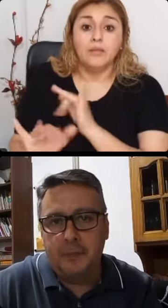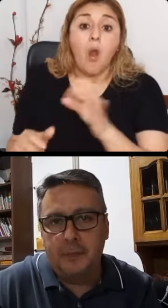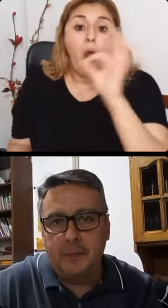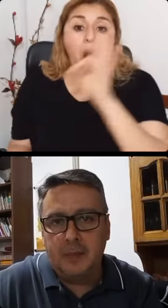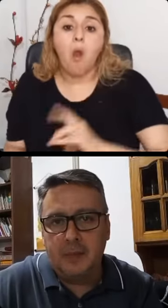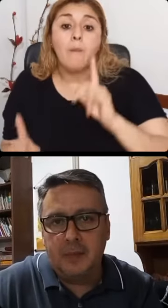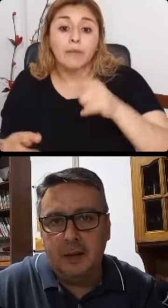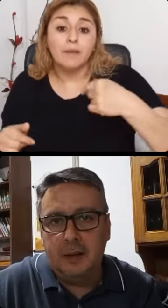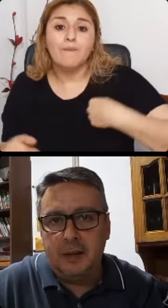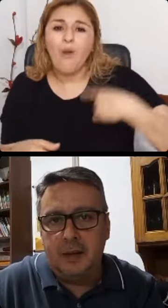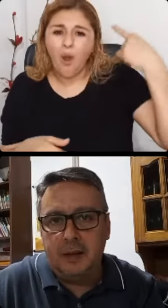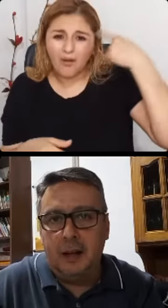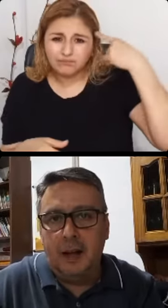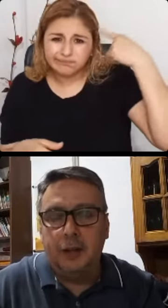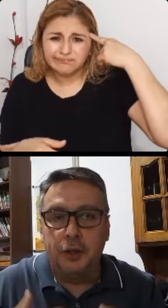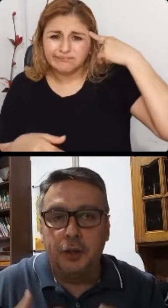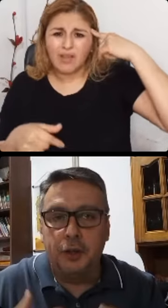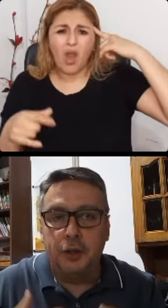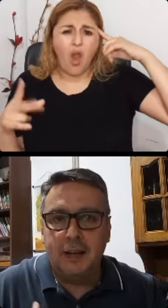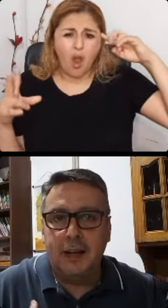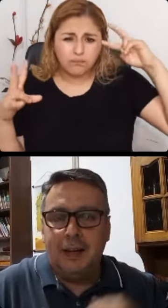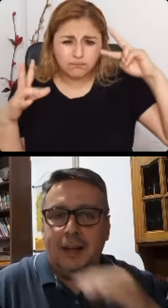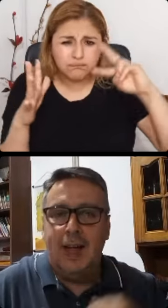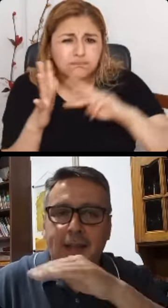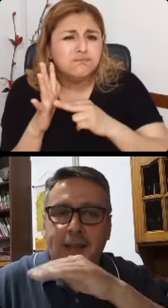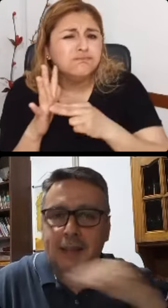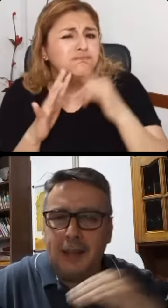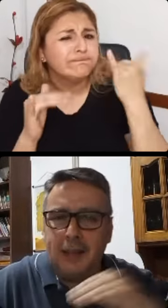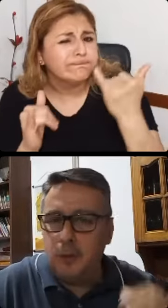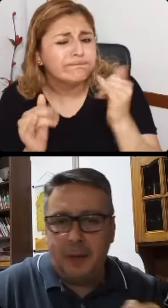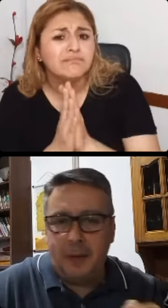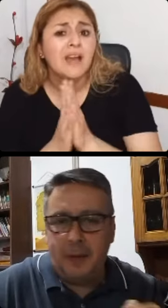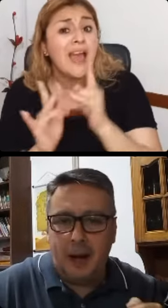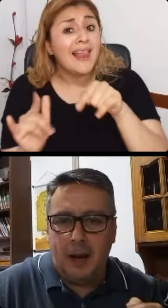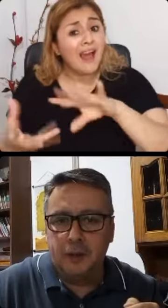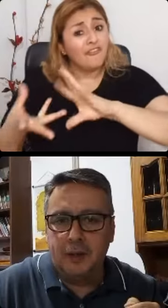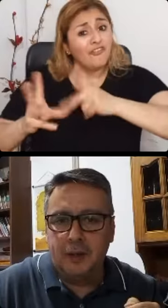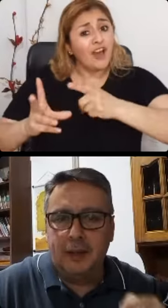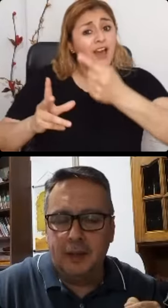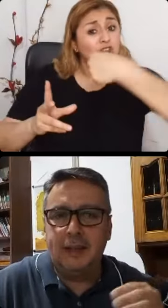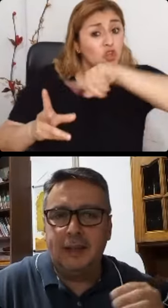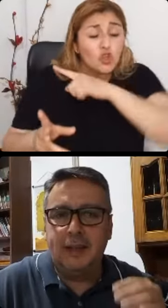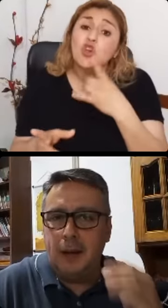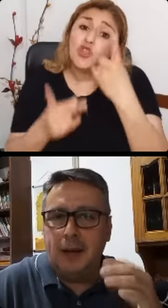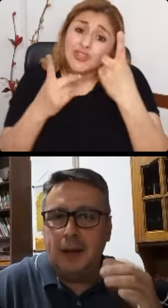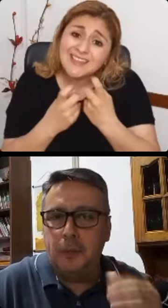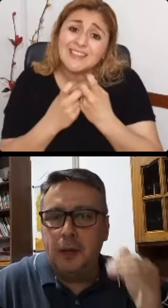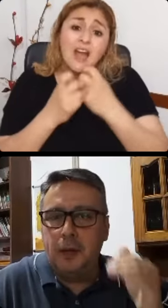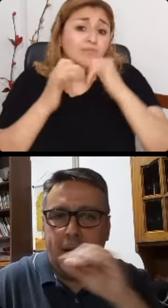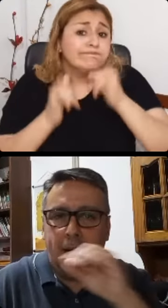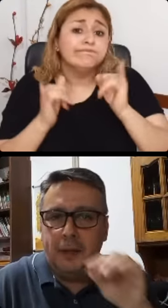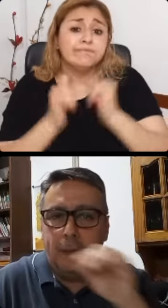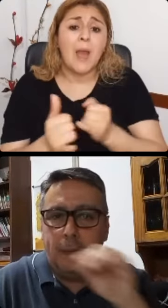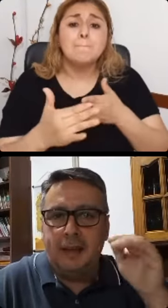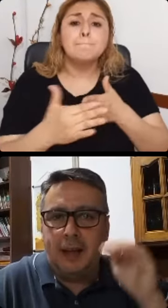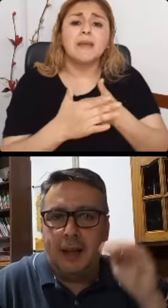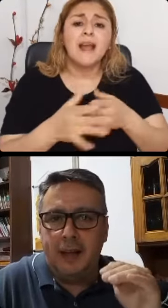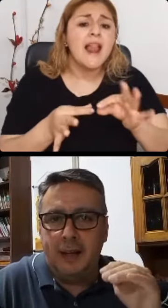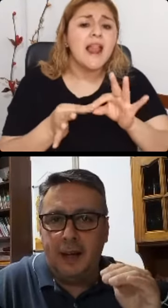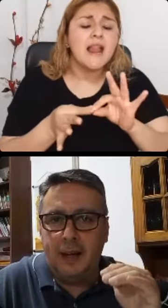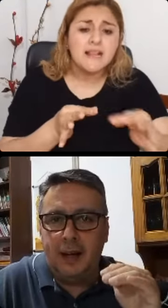ACV ¿sí? Entonces necesitamos parámetros necesitamos parámetros